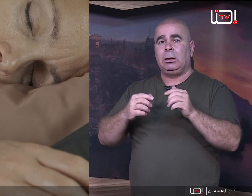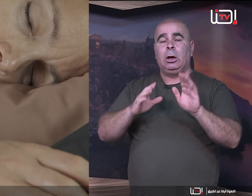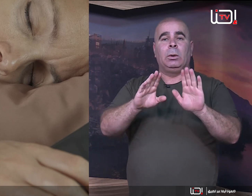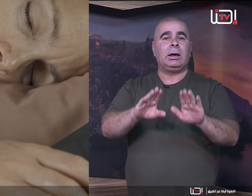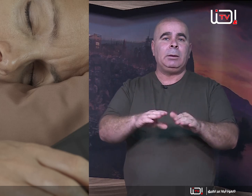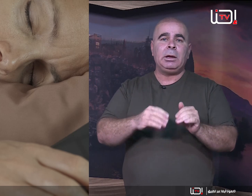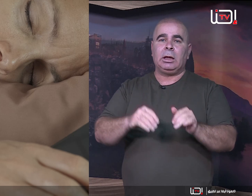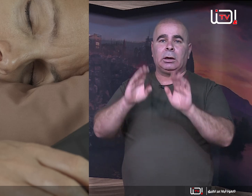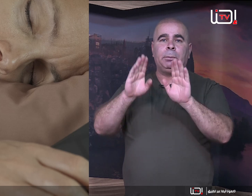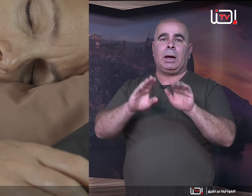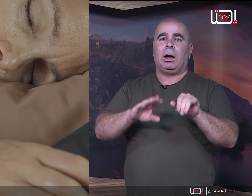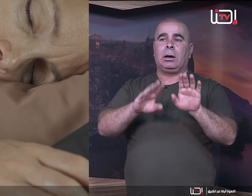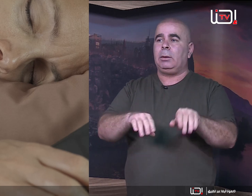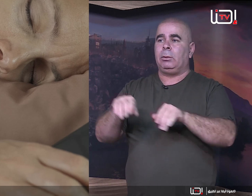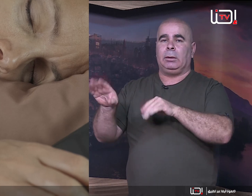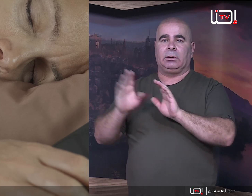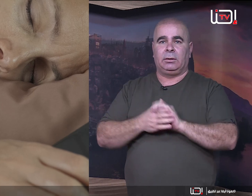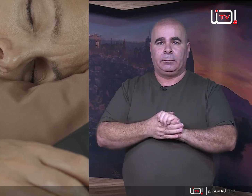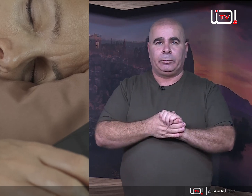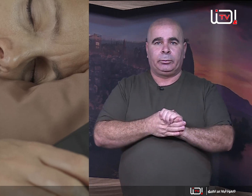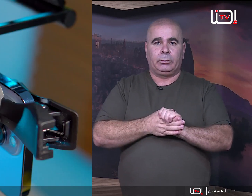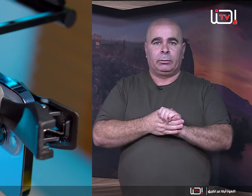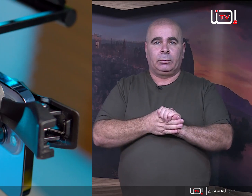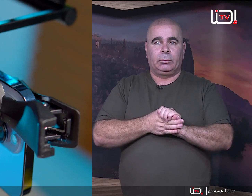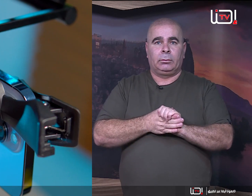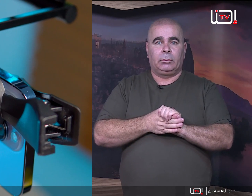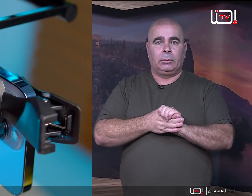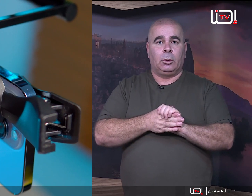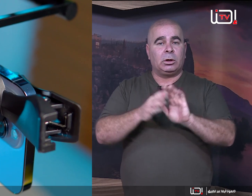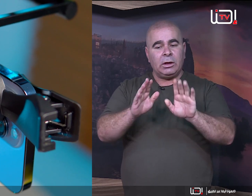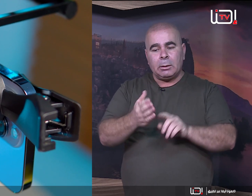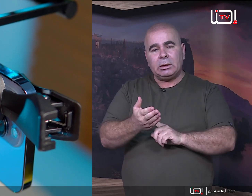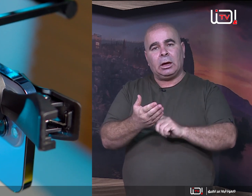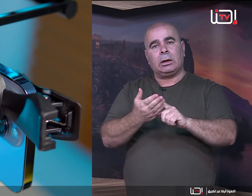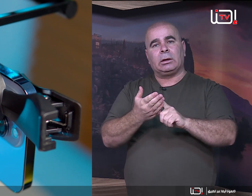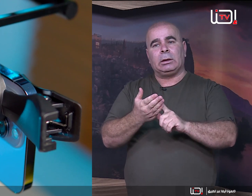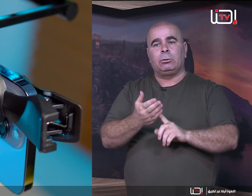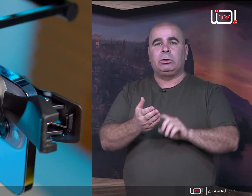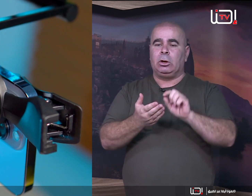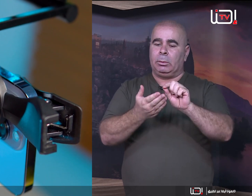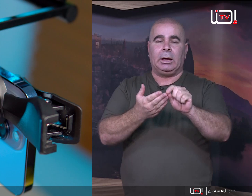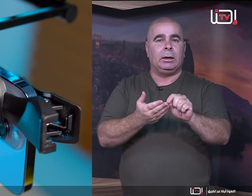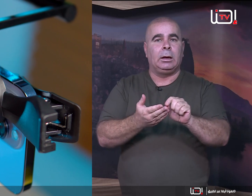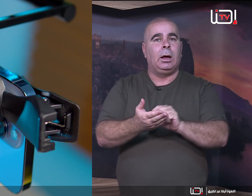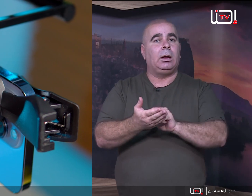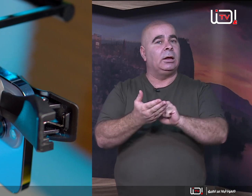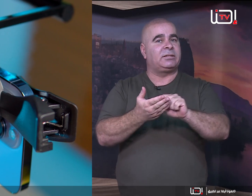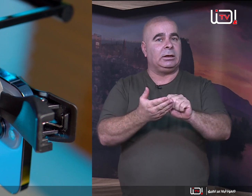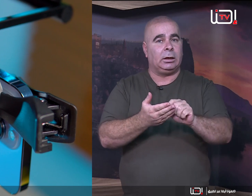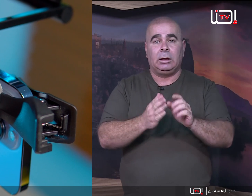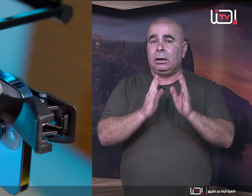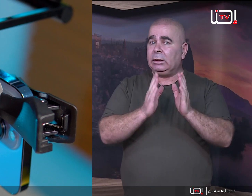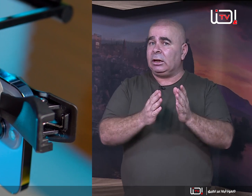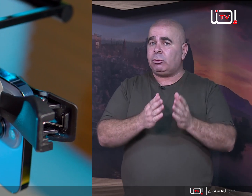بمنديل ولكن البنت هيك ربنا عم على قلبها ونامت وكثير من التعليقات كانت موجوده انهم الهنا الله